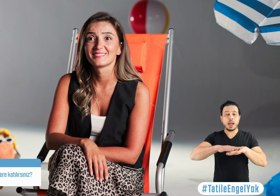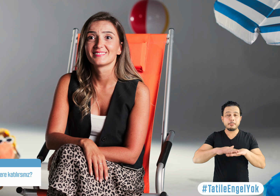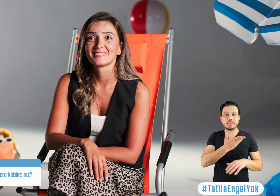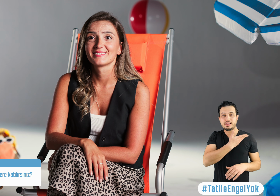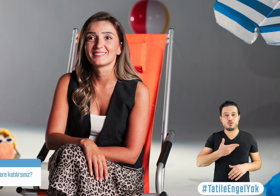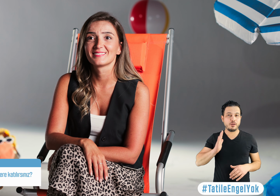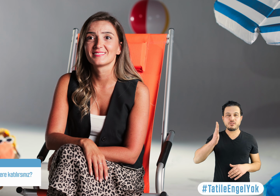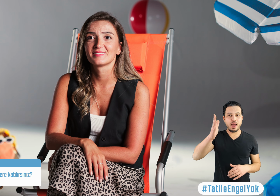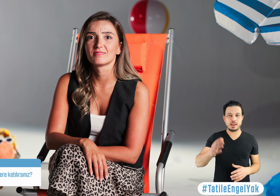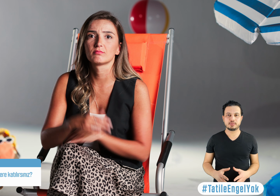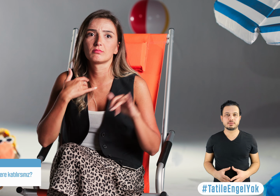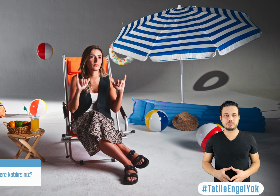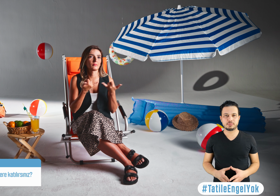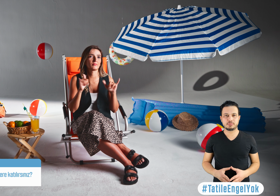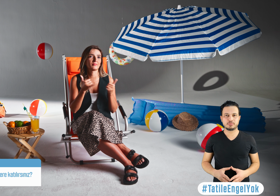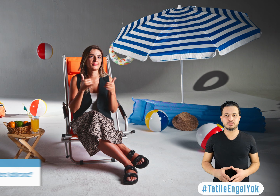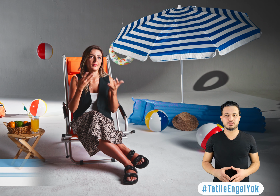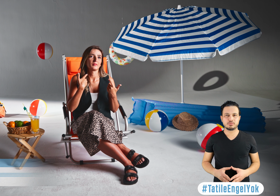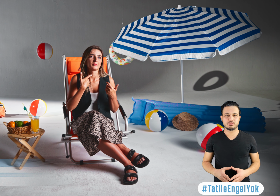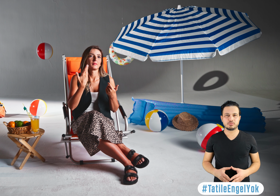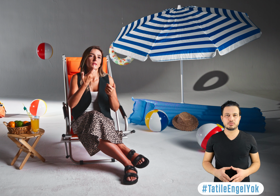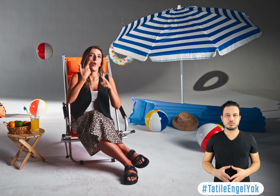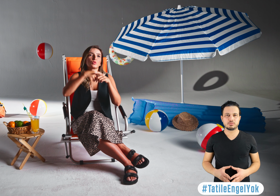Tatildeyken ne tür aktivitelere katılırsınız?